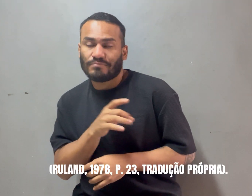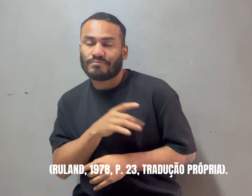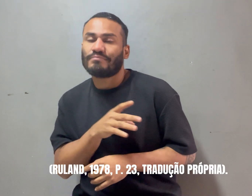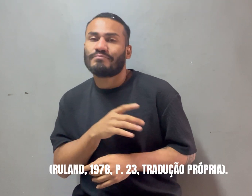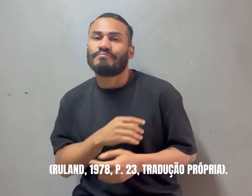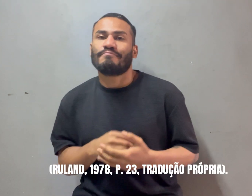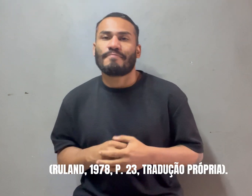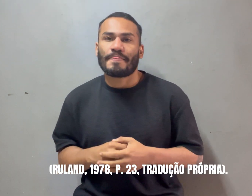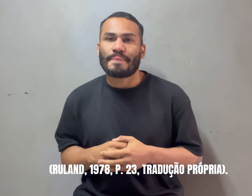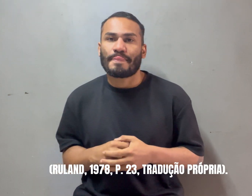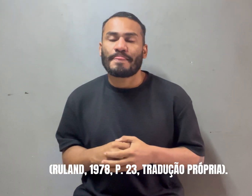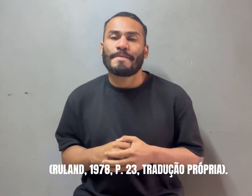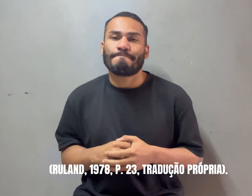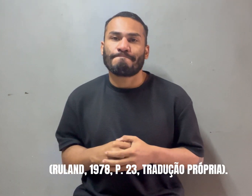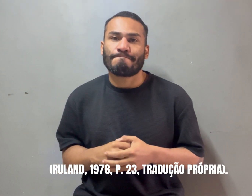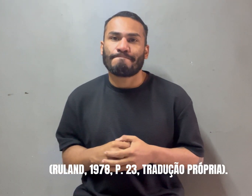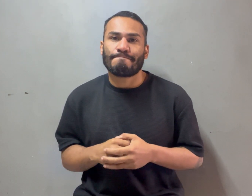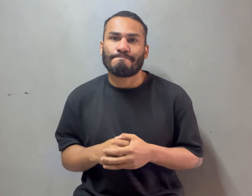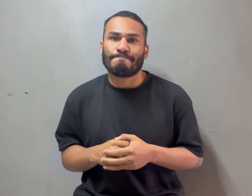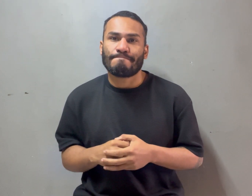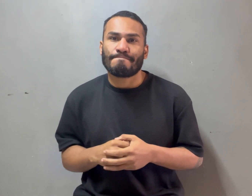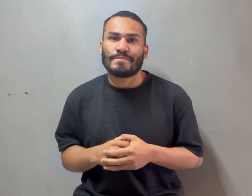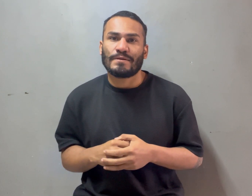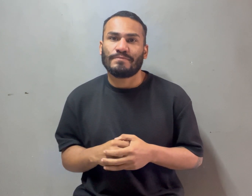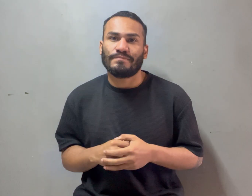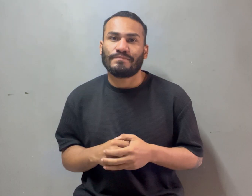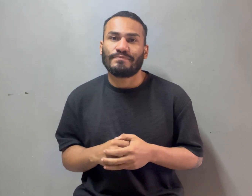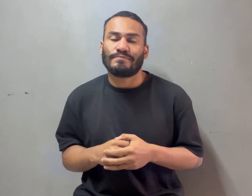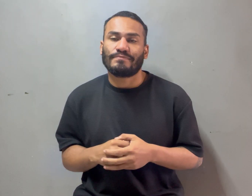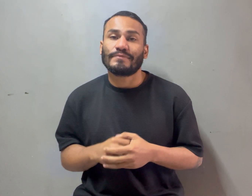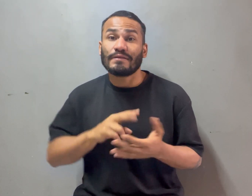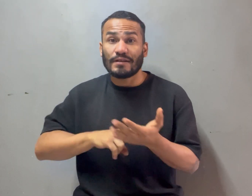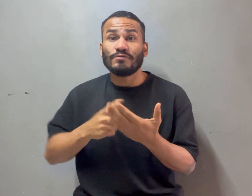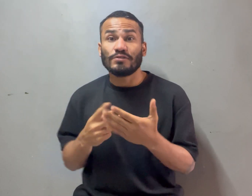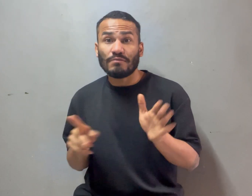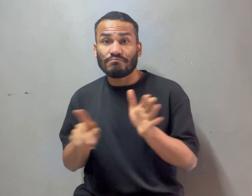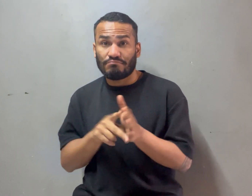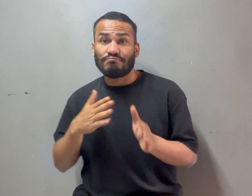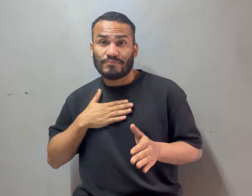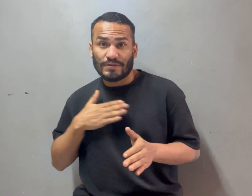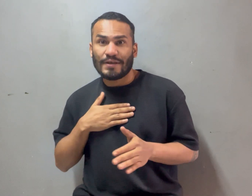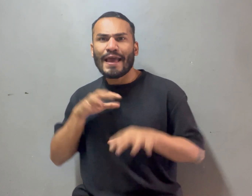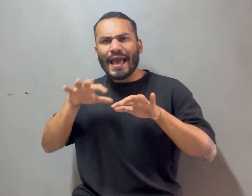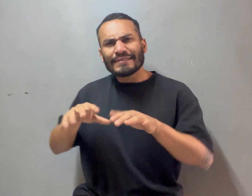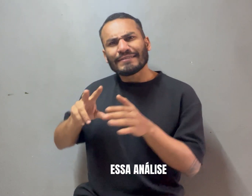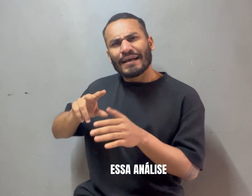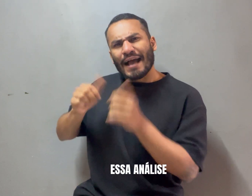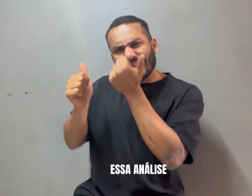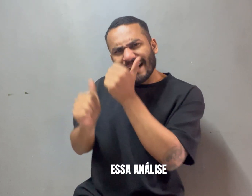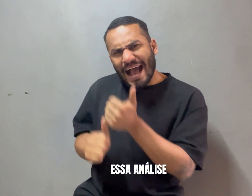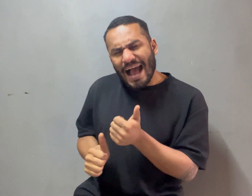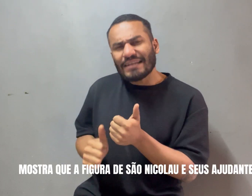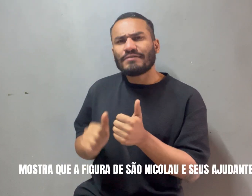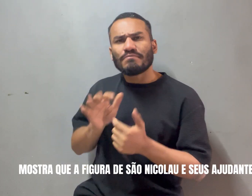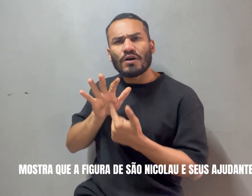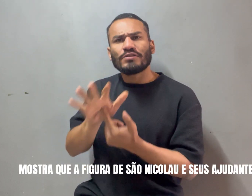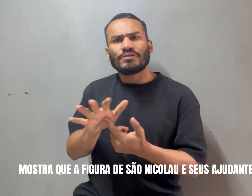Ruland, 1978, página 23, tradução própria. Essa análise mostra que a figura de